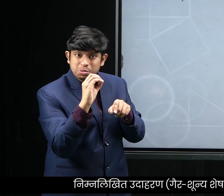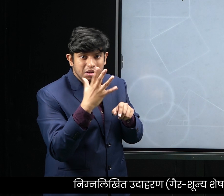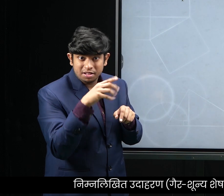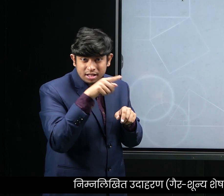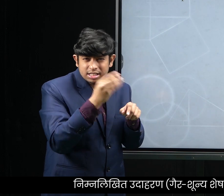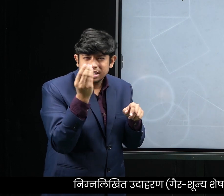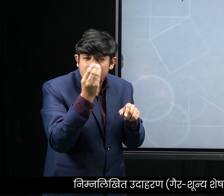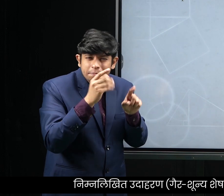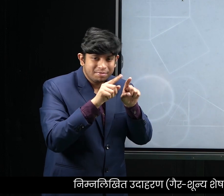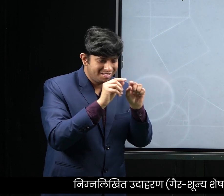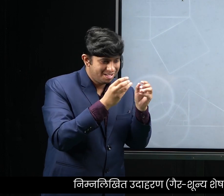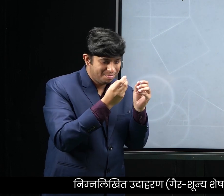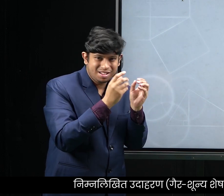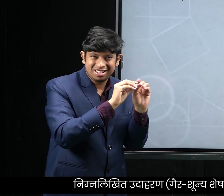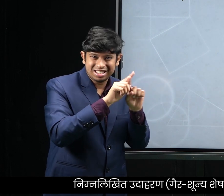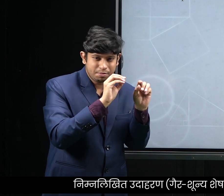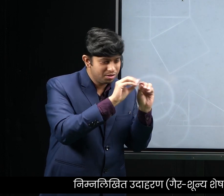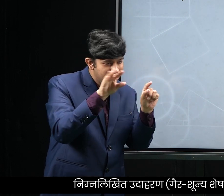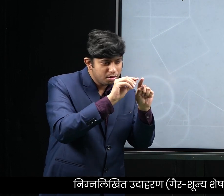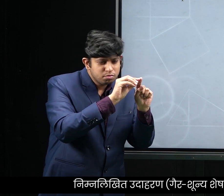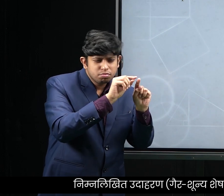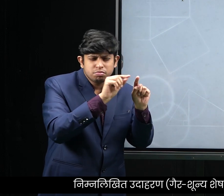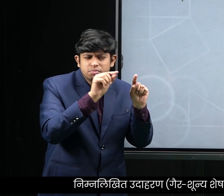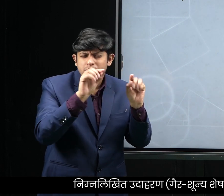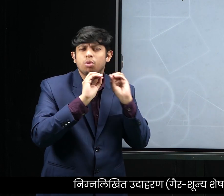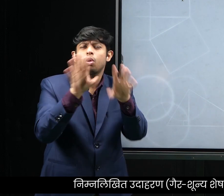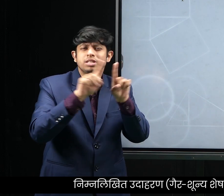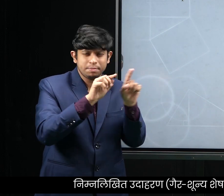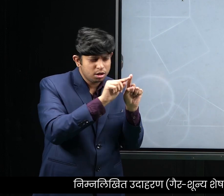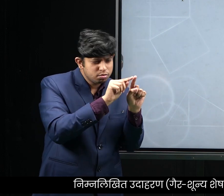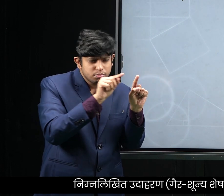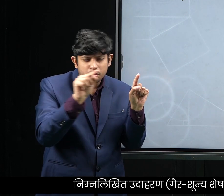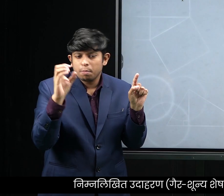निम्नलिखित उदाहरण गैर शून्य शेष के साथ इस बिंदु पर कुछ प्रकाश डालते हैं।